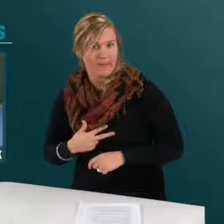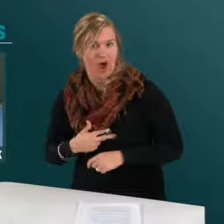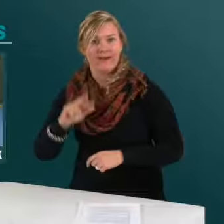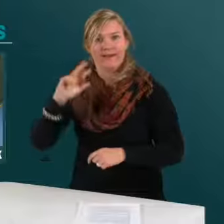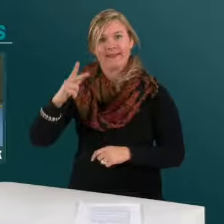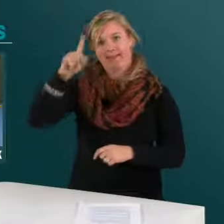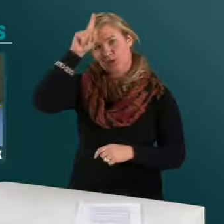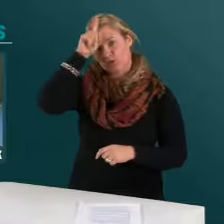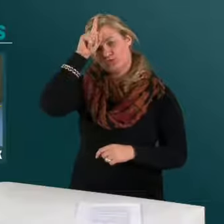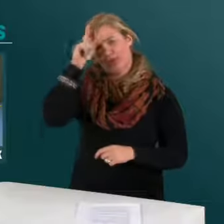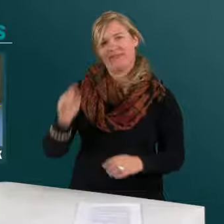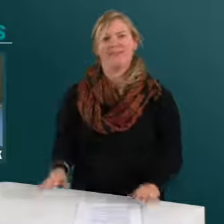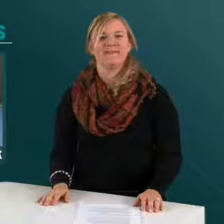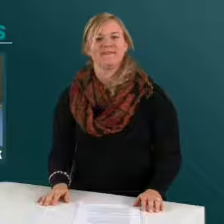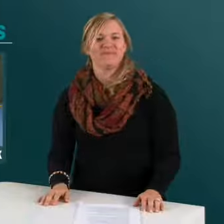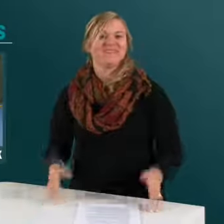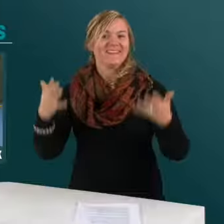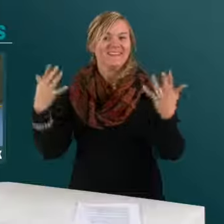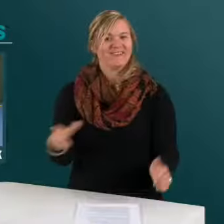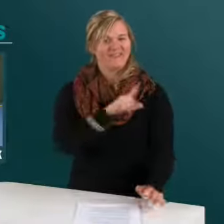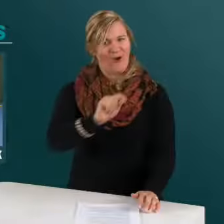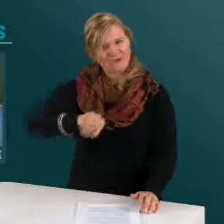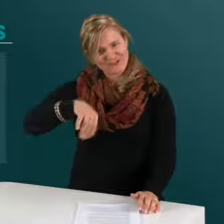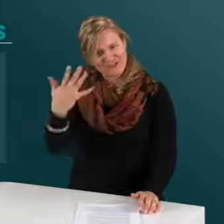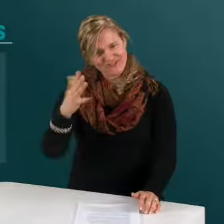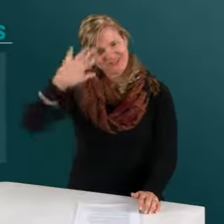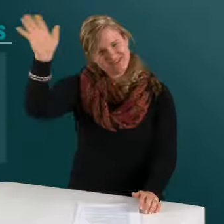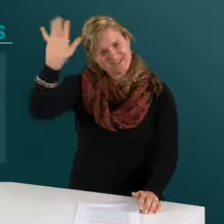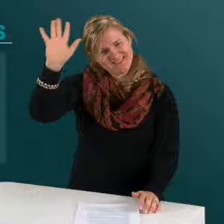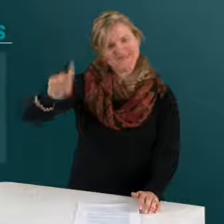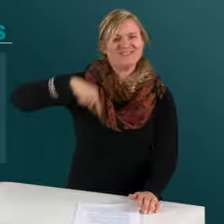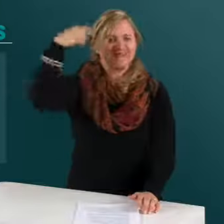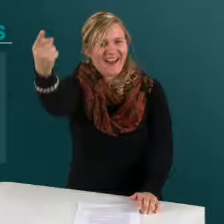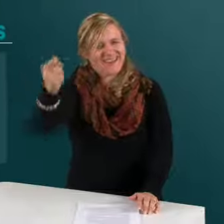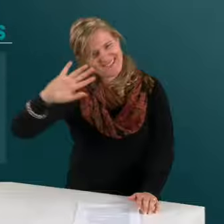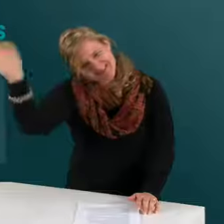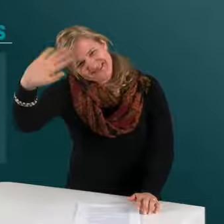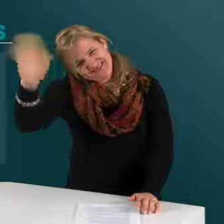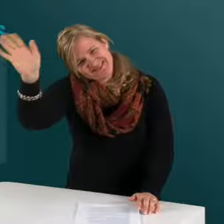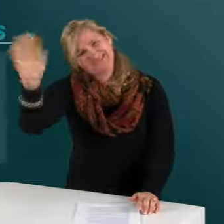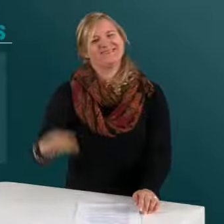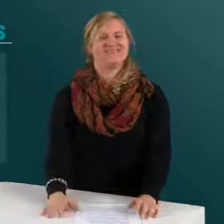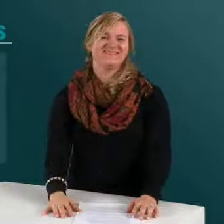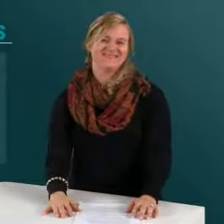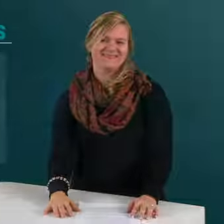platz dänemark dritter platz deutschland das war's für focus news bis nächste woche auf wiedersehen